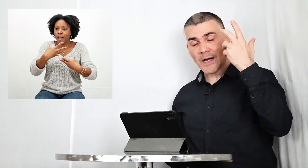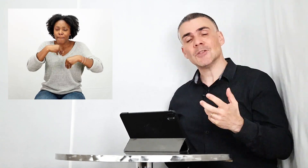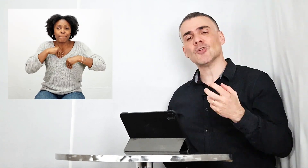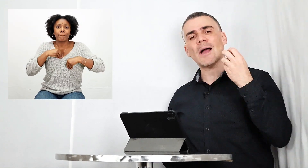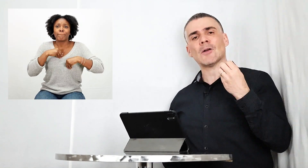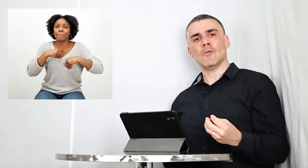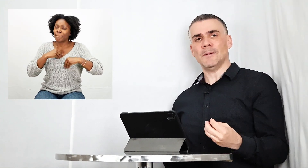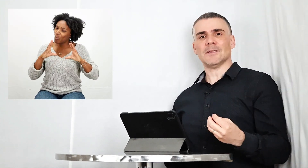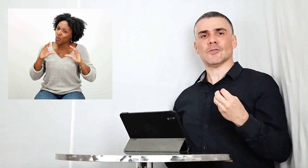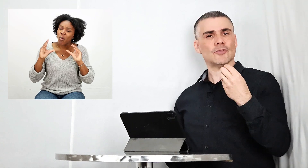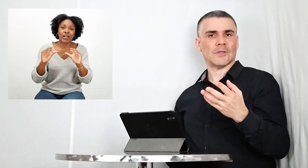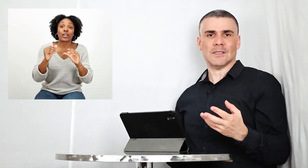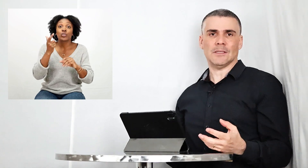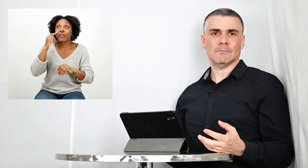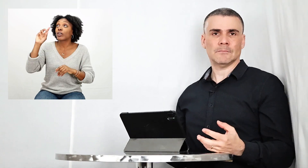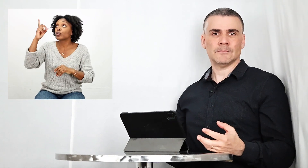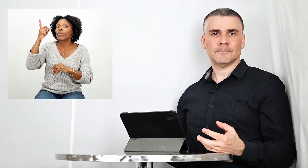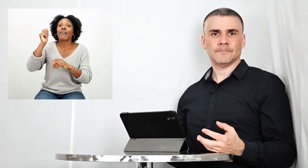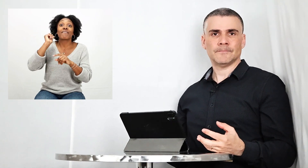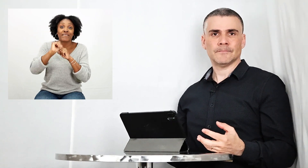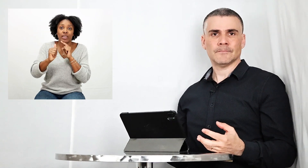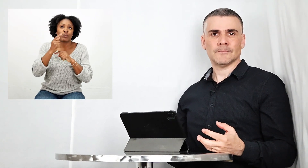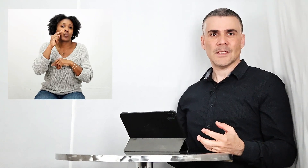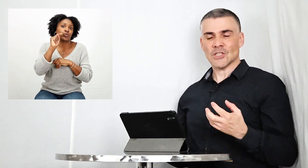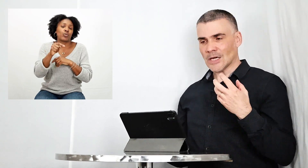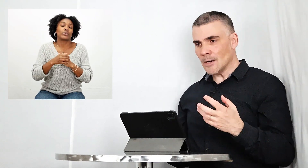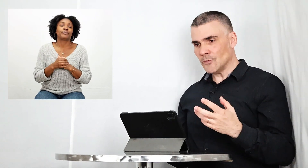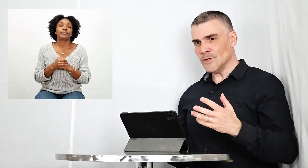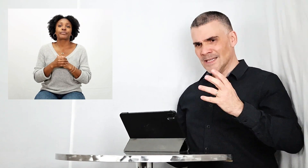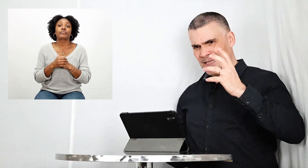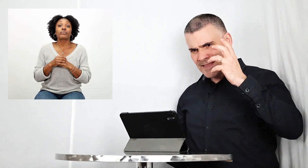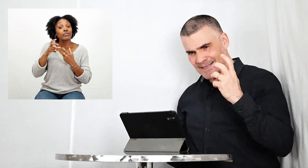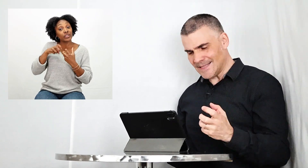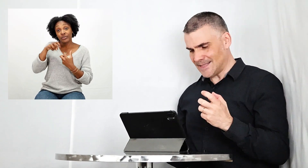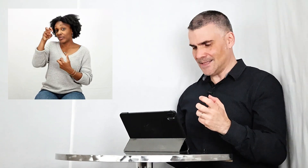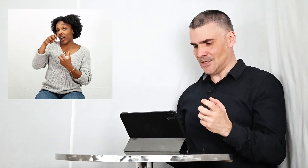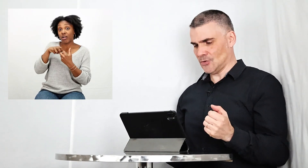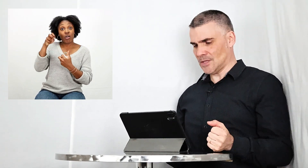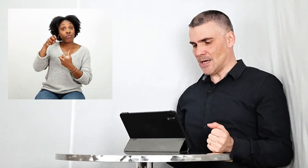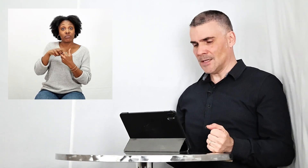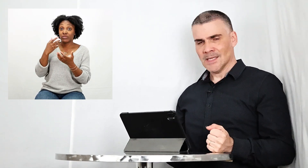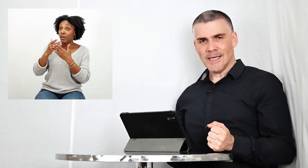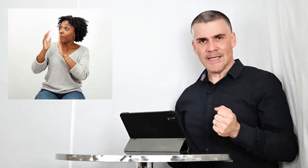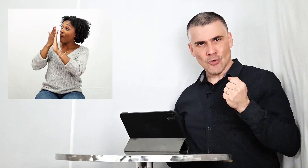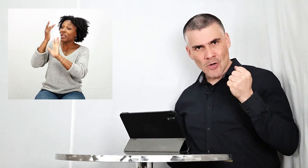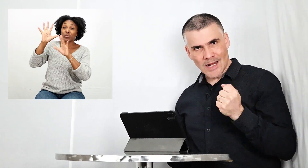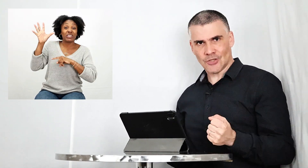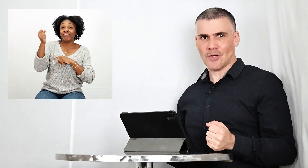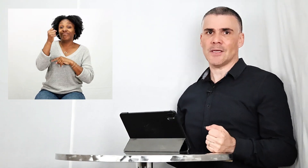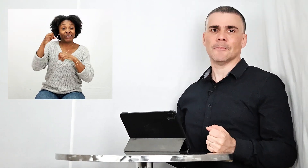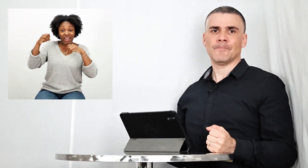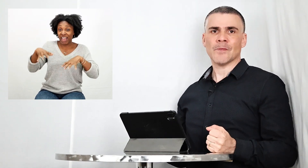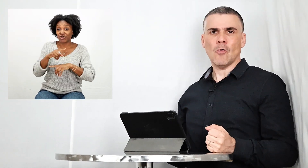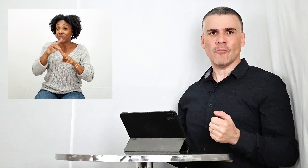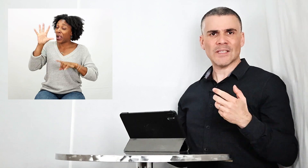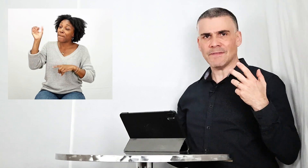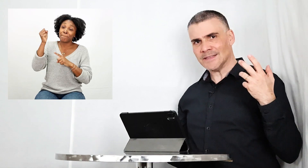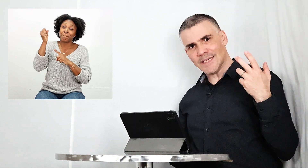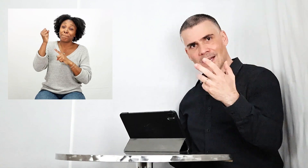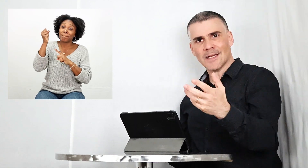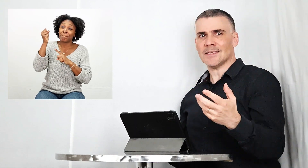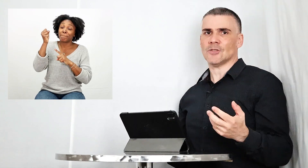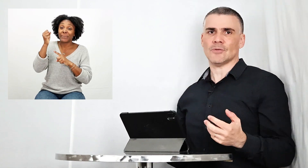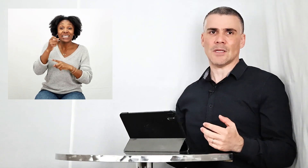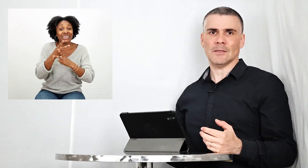et tu verras Dieu accomplir ce que Dieu t'a dit. Jacob, lui, il saisit ces choses-là et il ne lâche rien. On voit